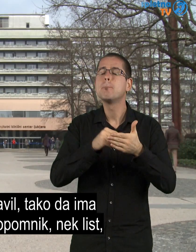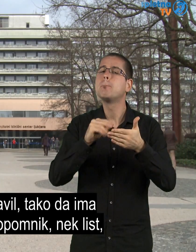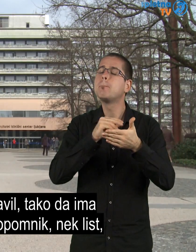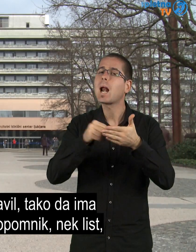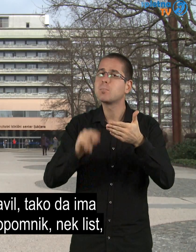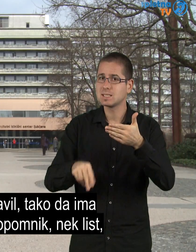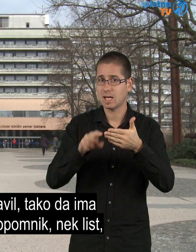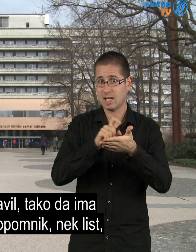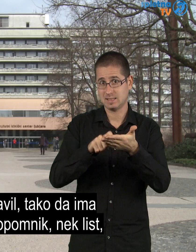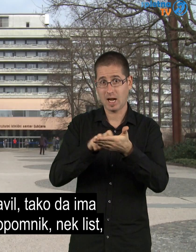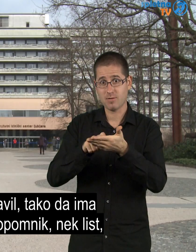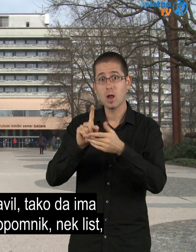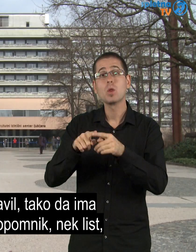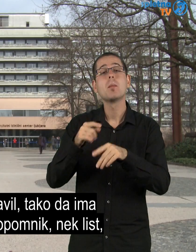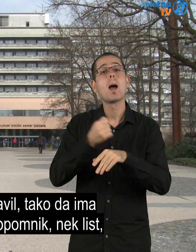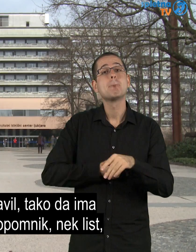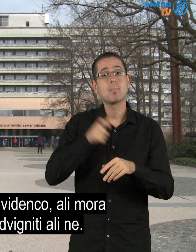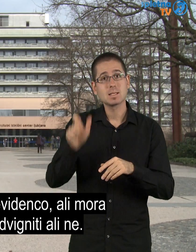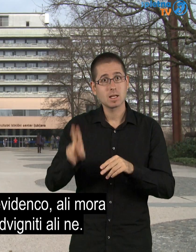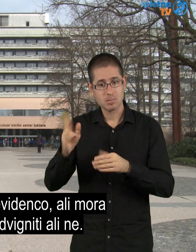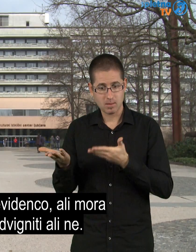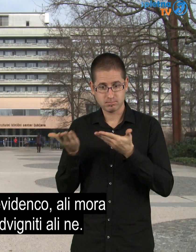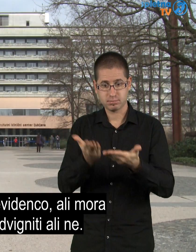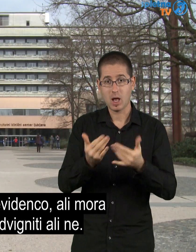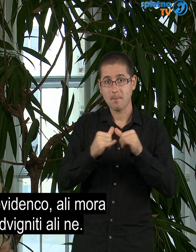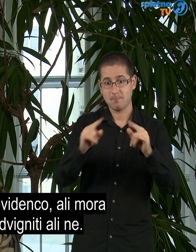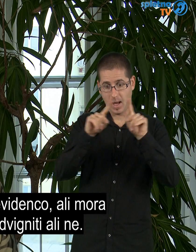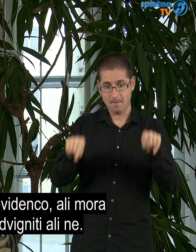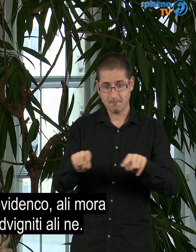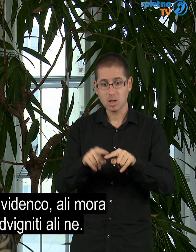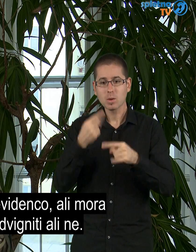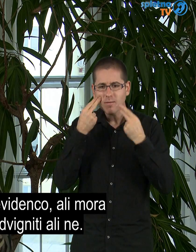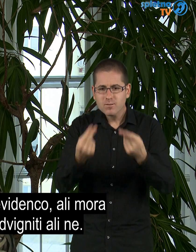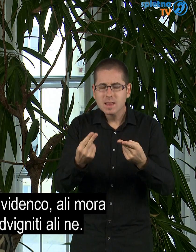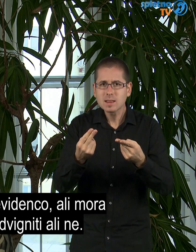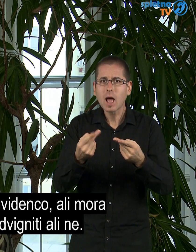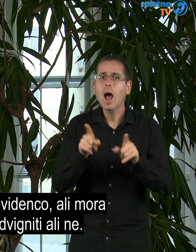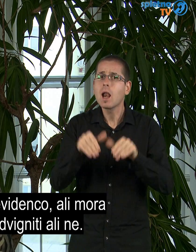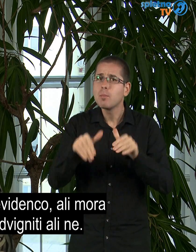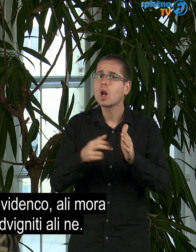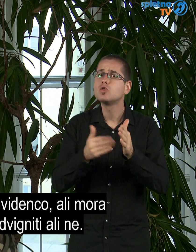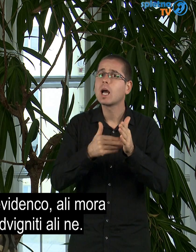da ima pacient še zmeraj nek opomnik, nek list, pa se v bistvu sam potem vodi evidenco, ali mora še katero zdravilo dvigniti ali